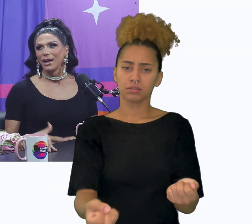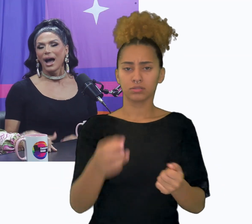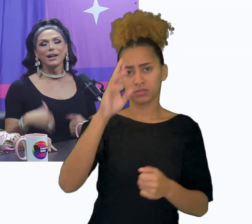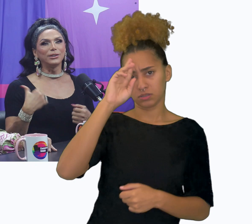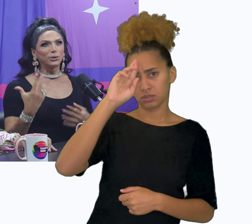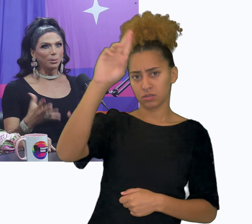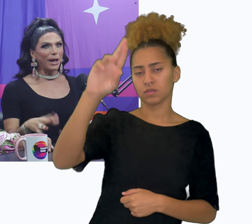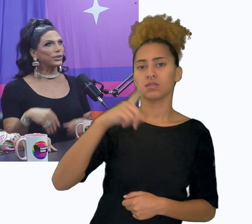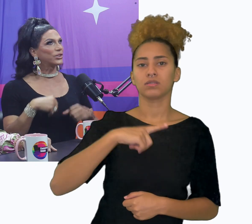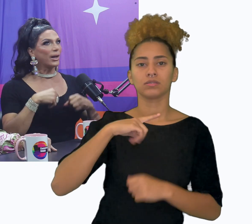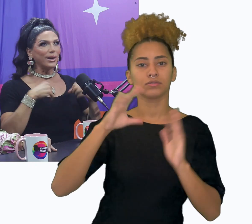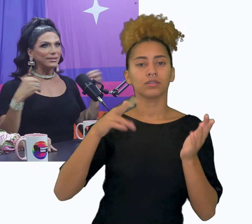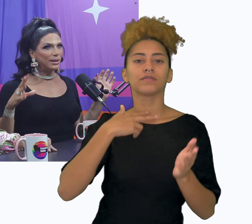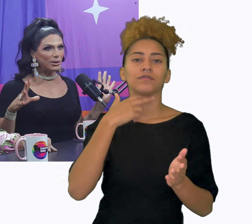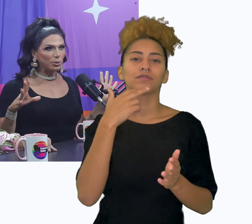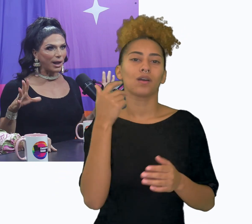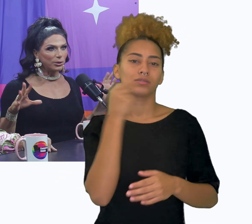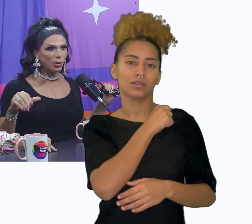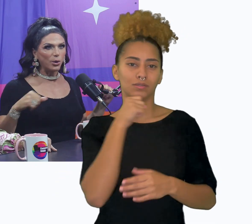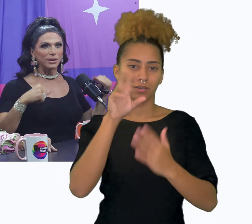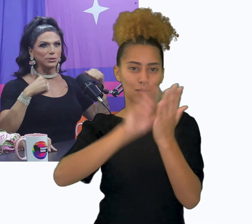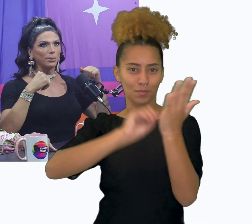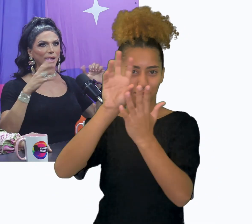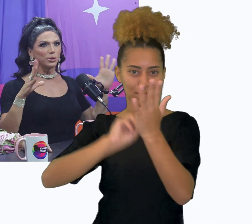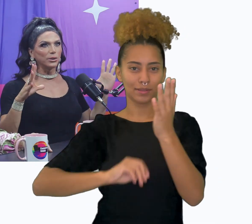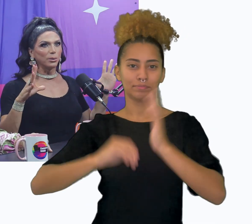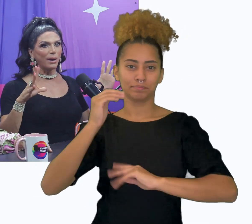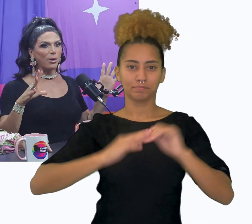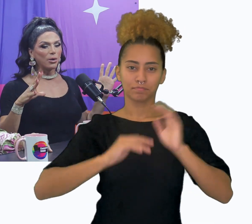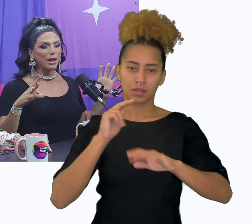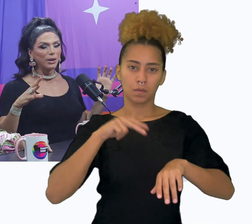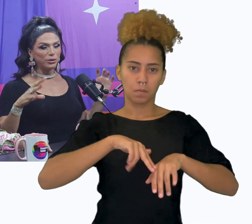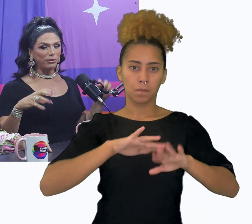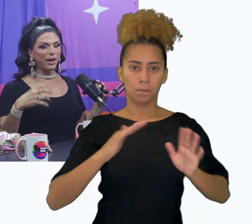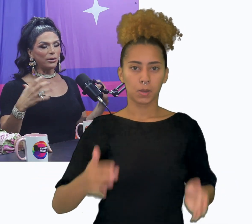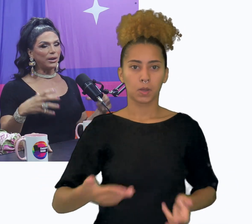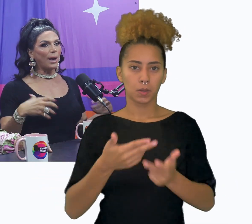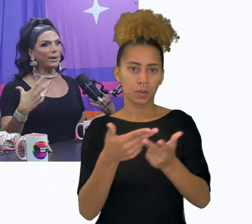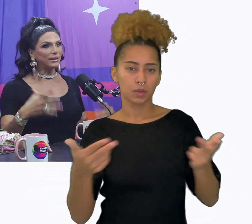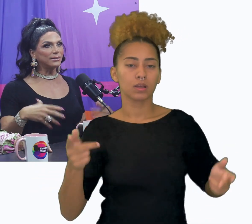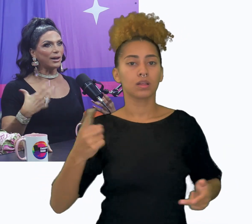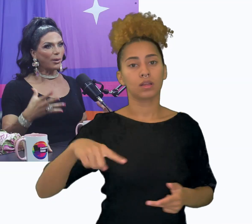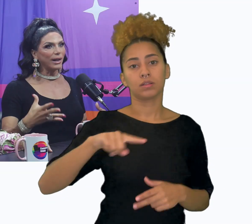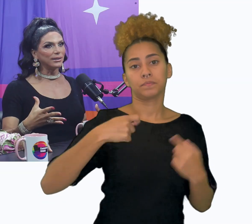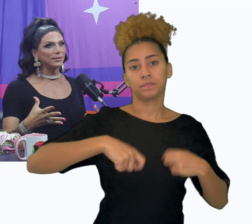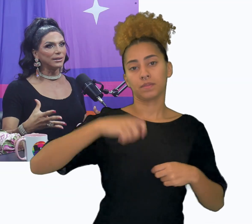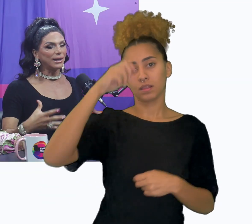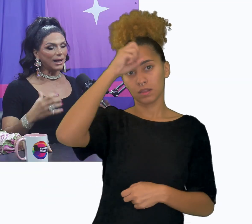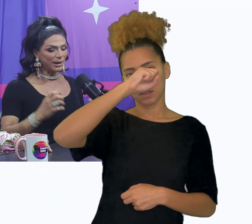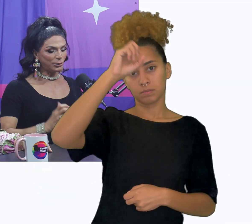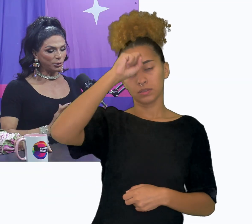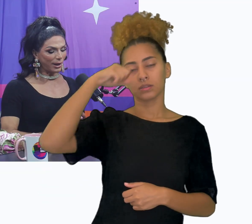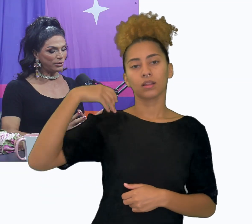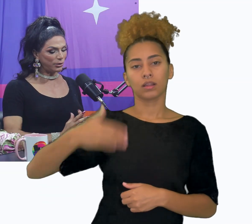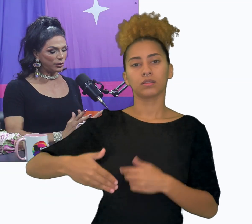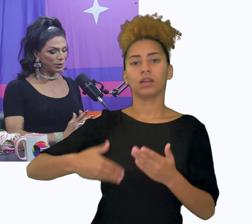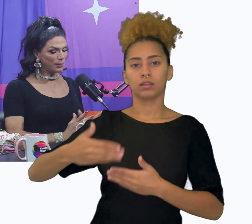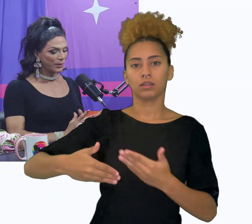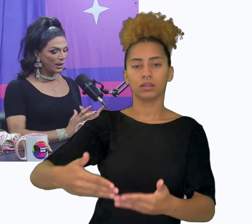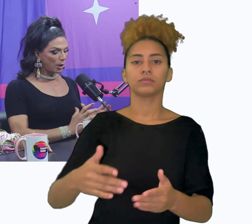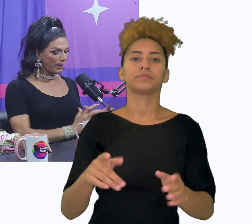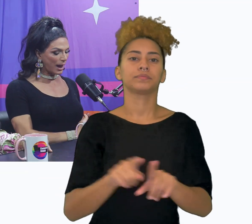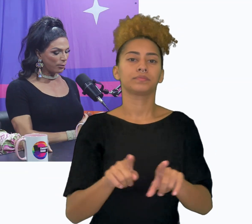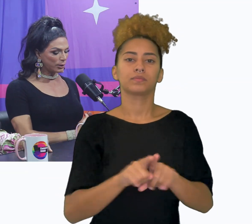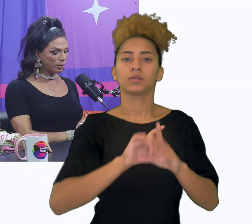direção. Além da dublagem, que já eram exímias dubladoras, dominadoras do palco, tiveram que aprender sequências. E aí tudo era